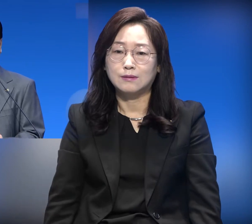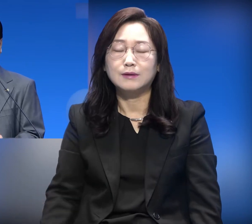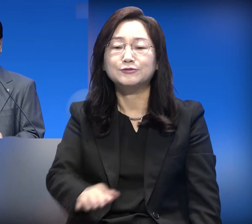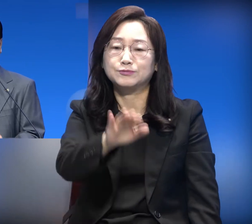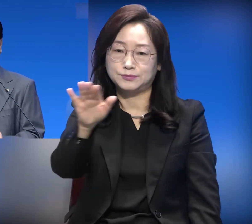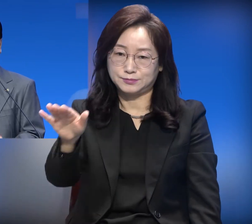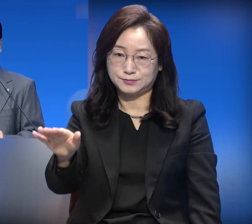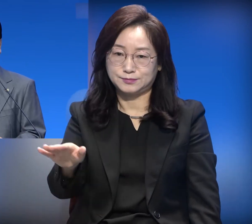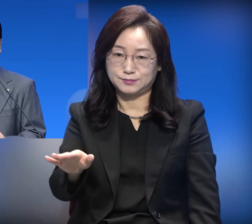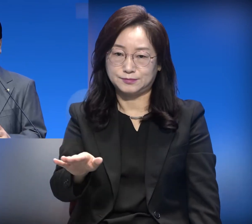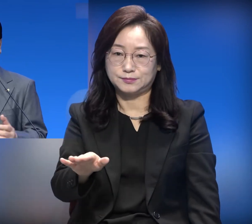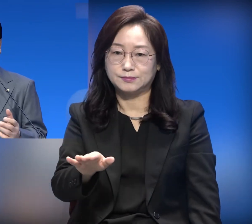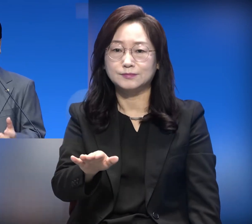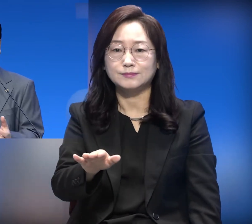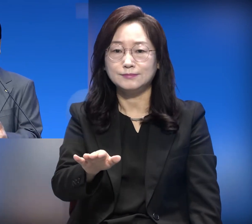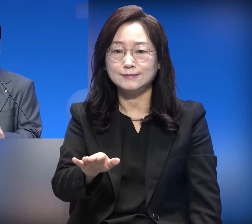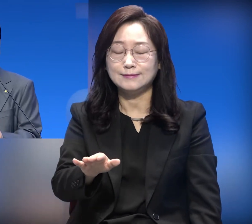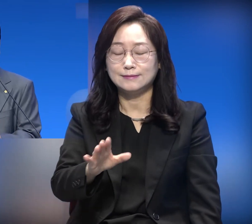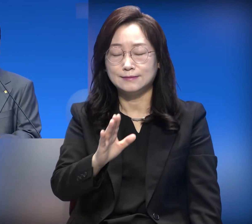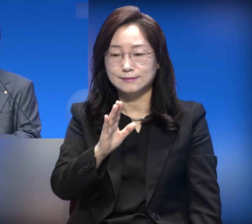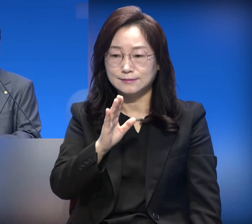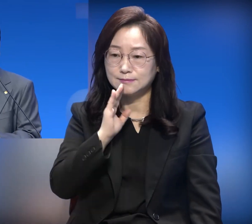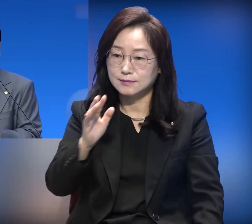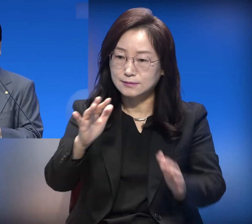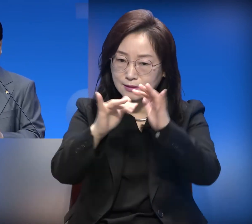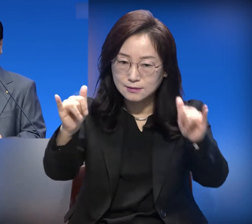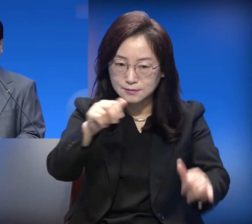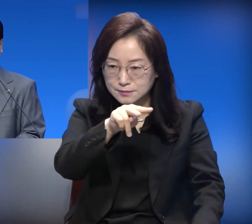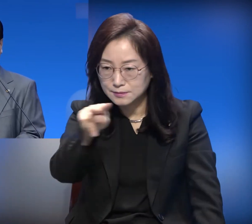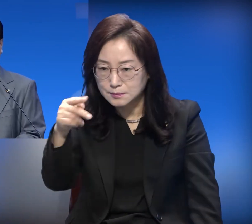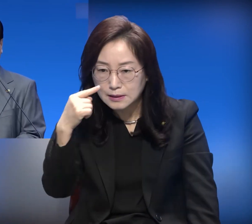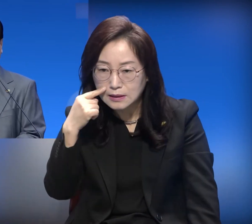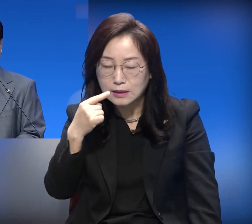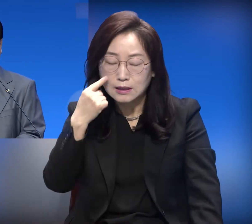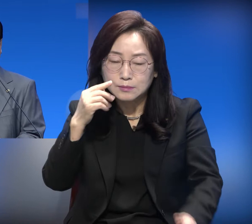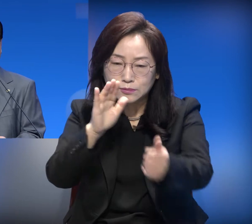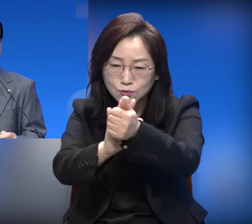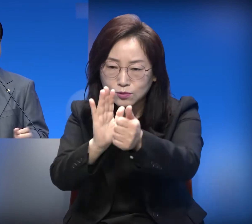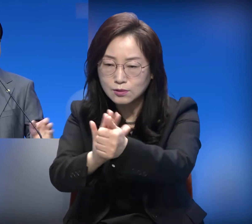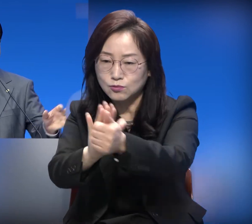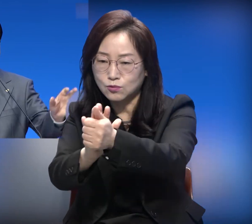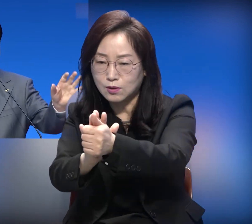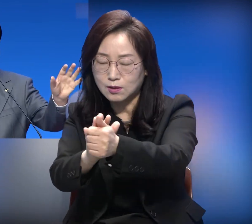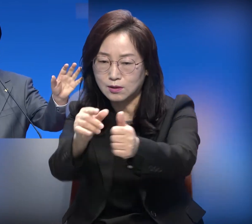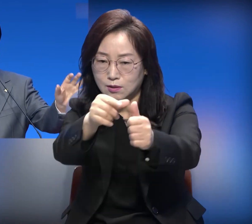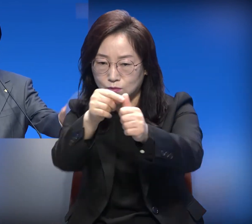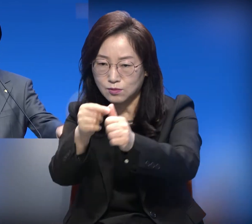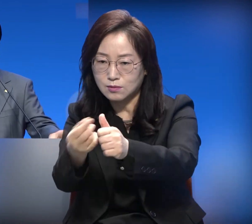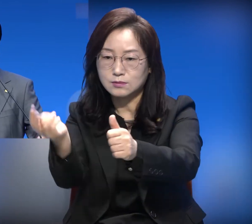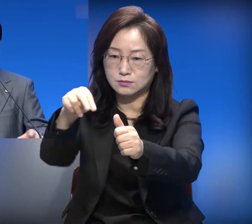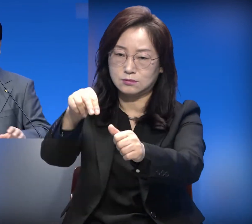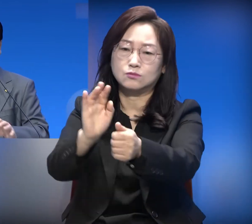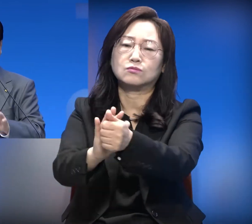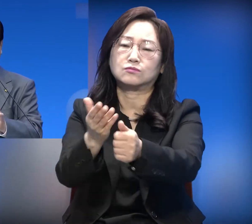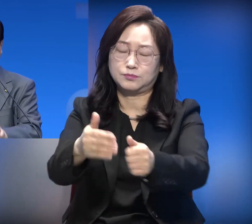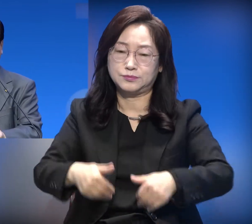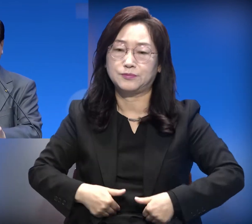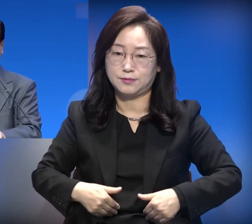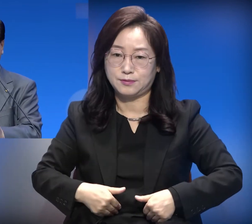우리가 이런 사람들을 일으켜 세워야 되는 것입니다. 마치